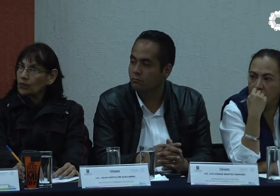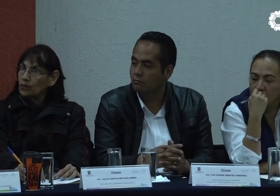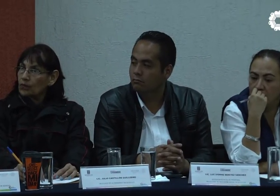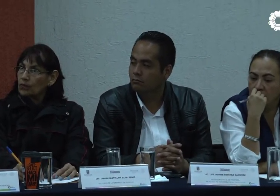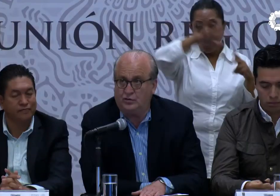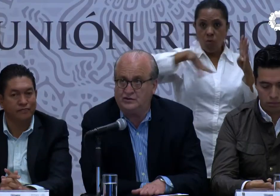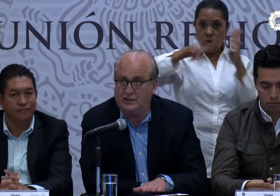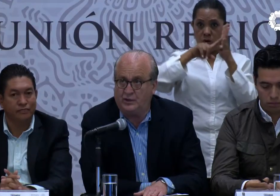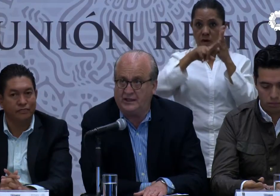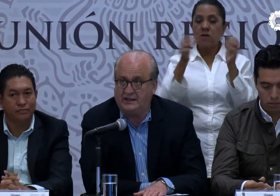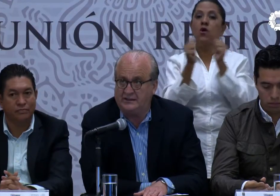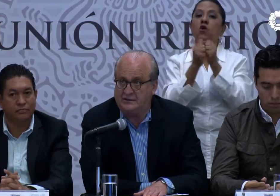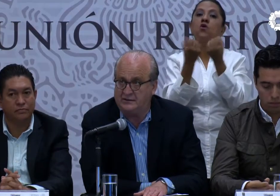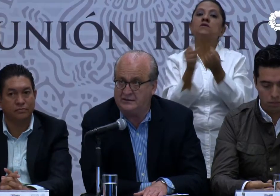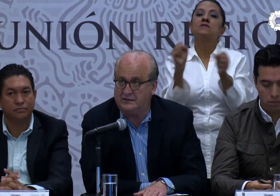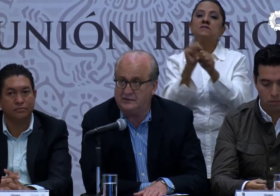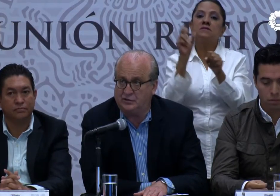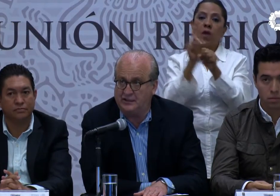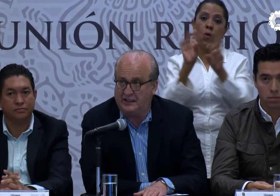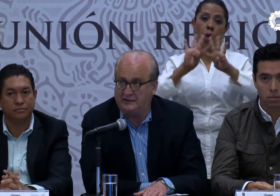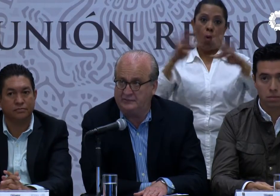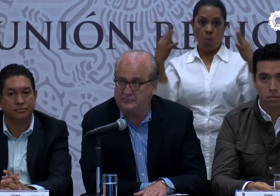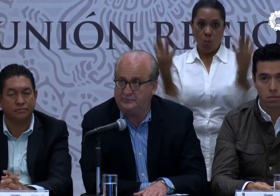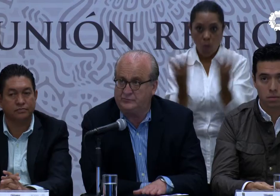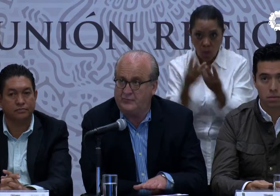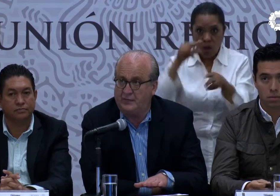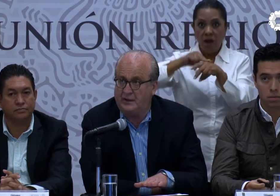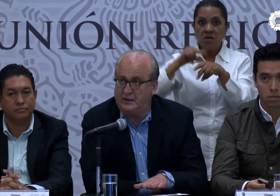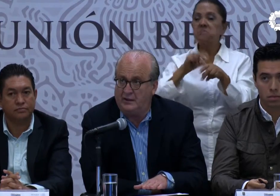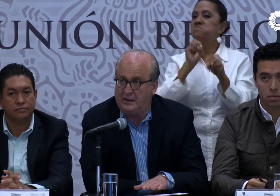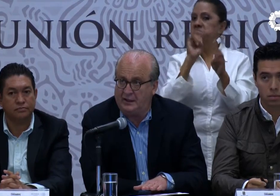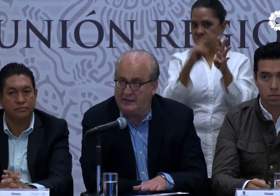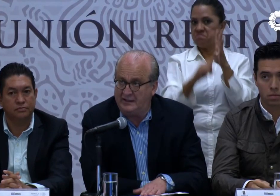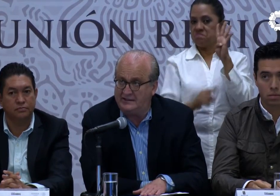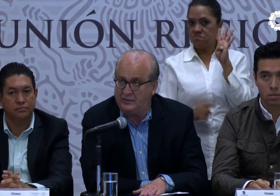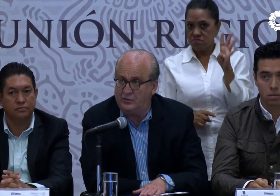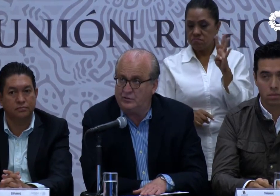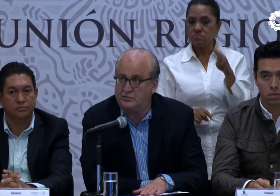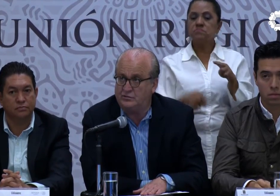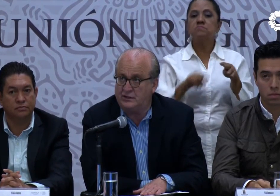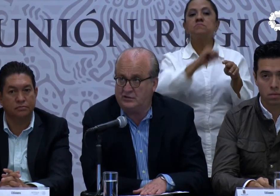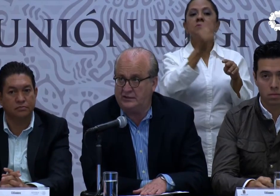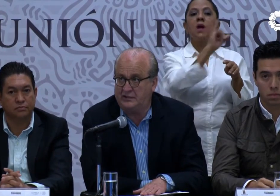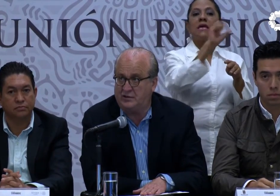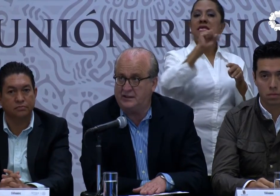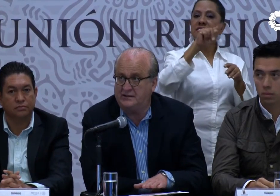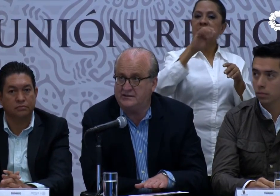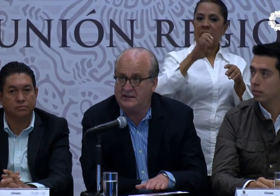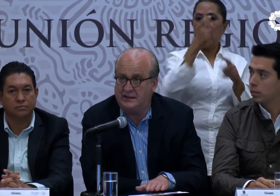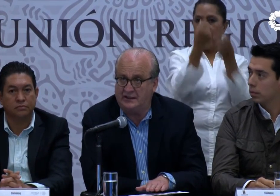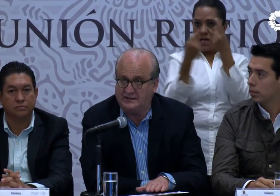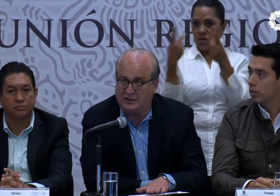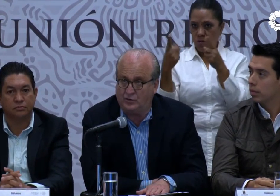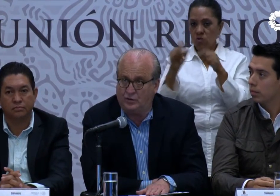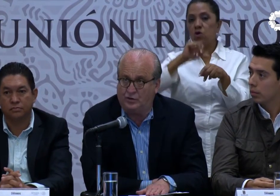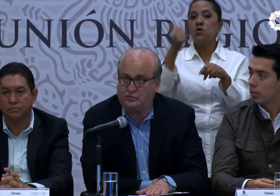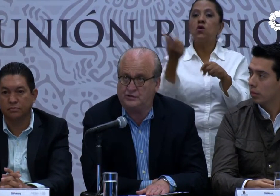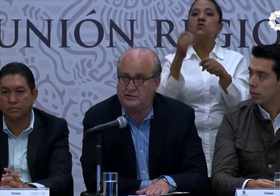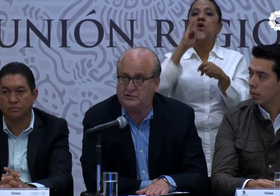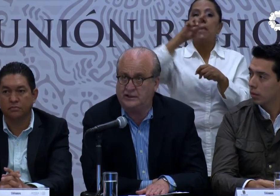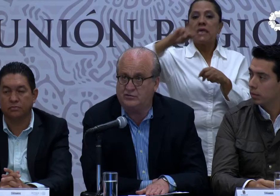morelenses con seguridad social. En el ISSSTE unos que son derechohabientes, en el